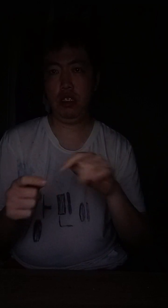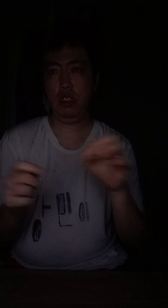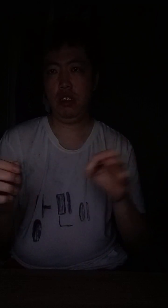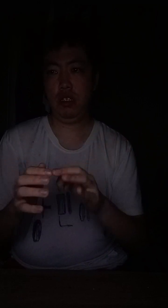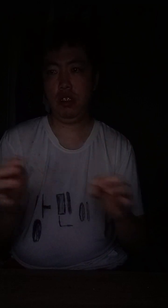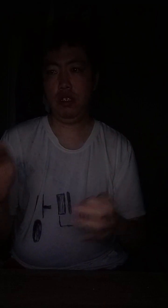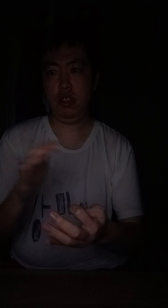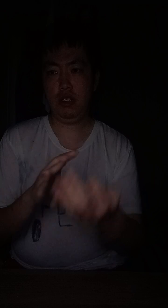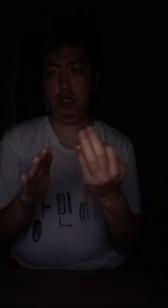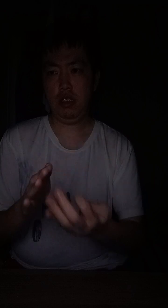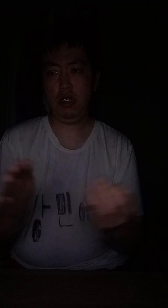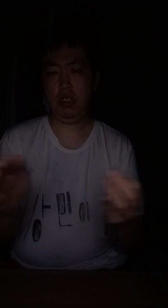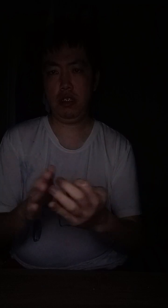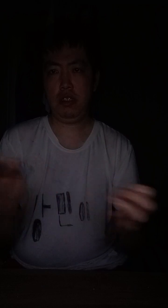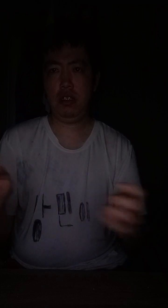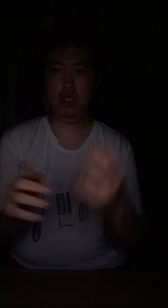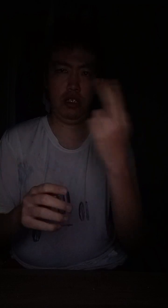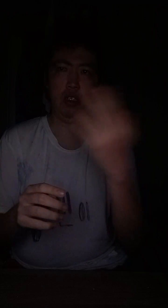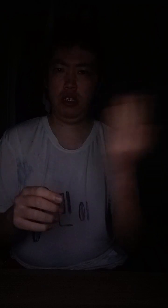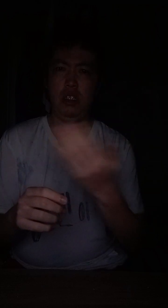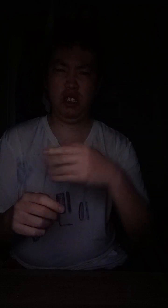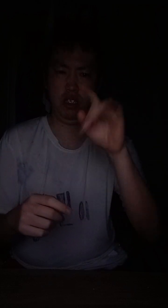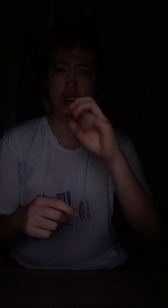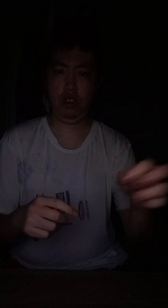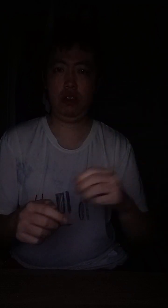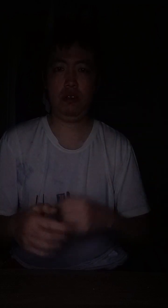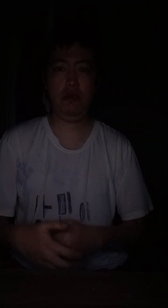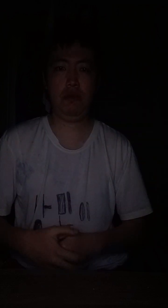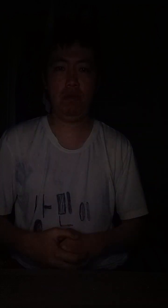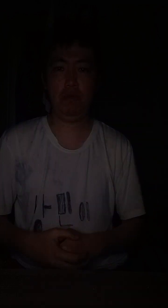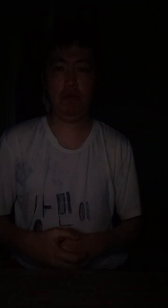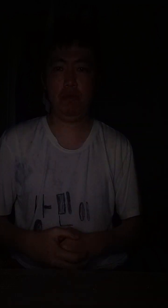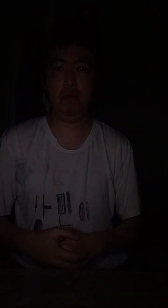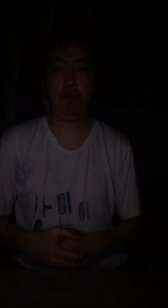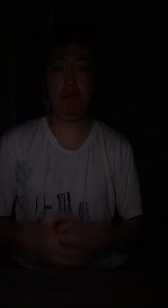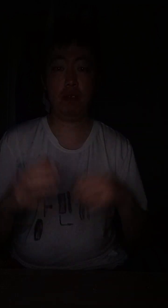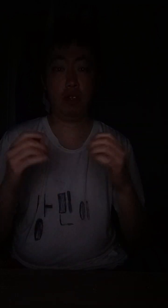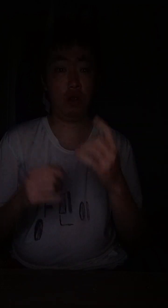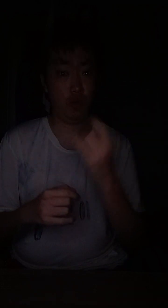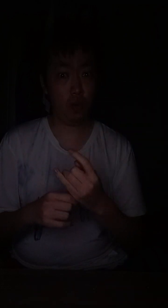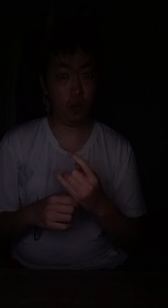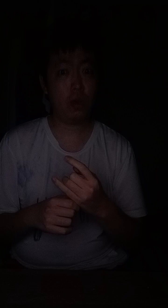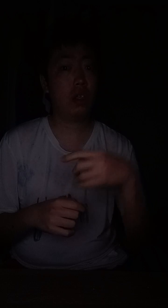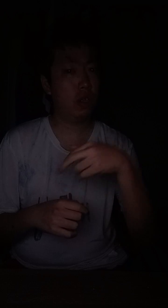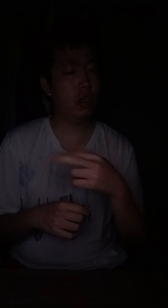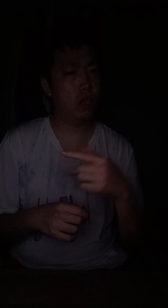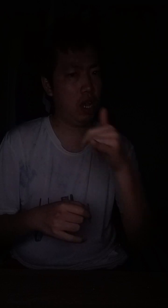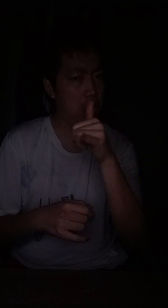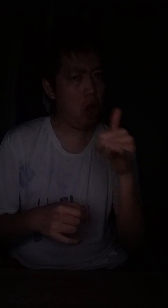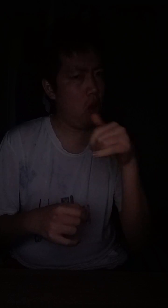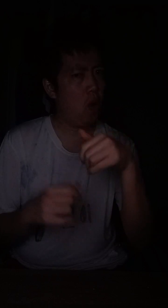명백한 하자로 단정하기 어렵다고 판단했습니다. 대통령이 임명함으로써 그 효력이 발생하게